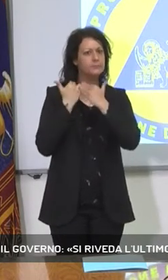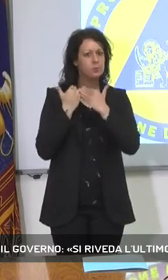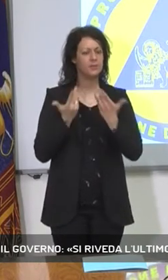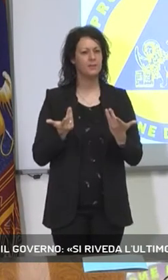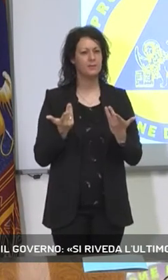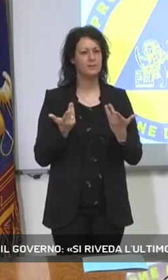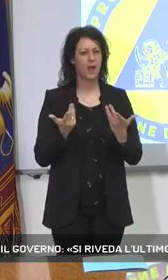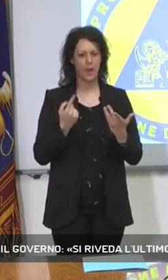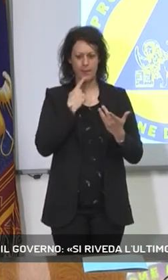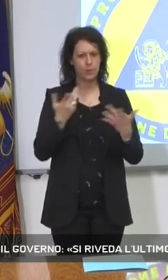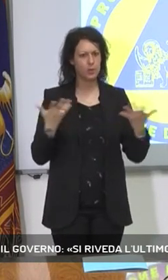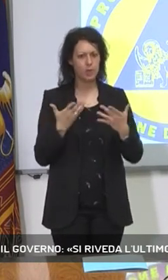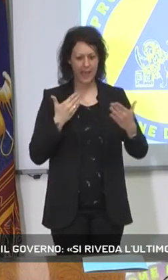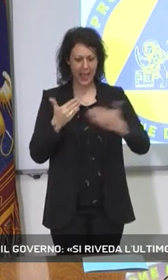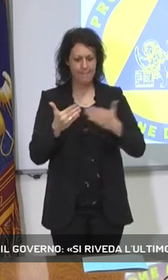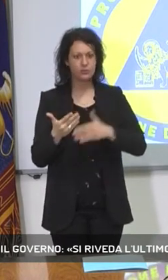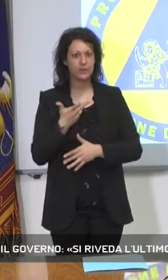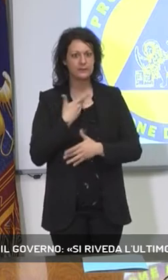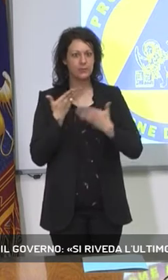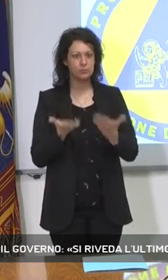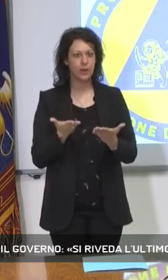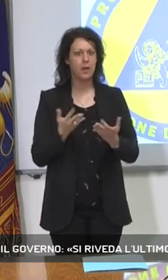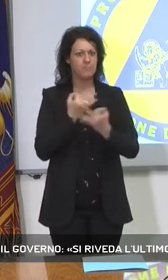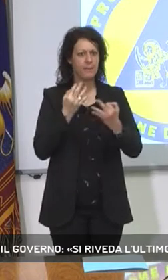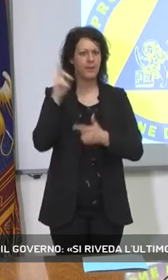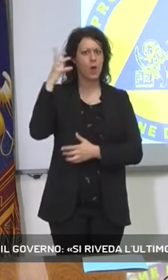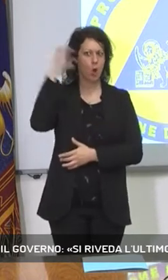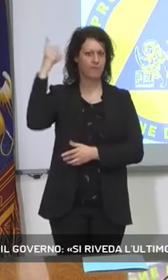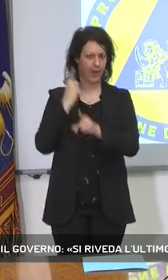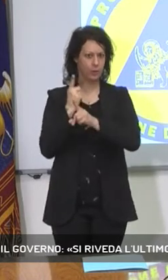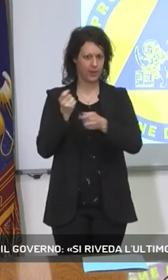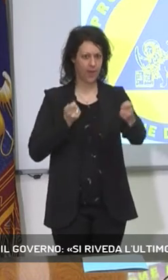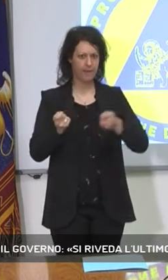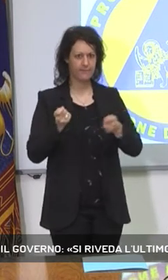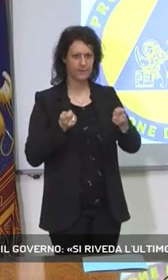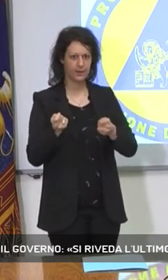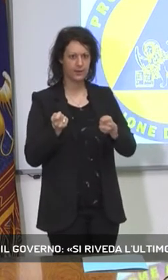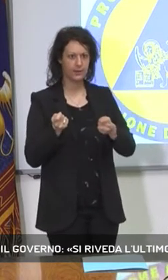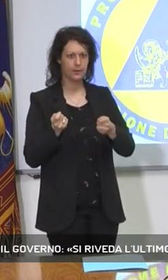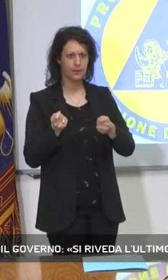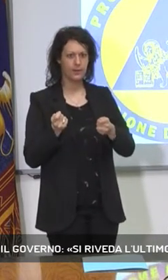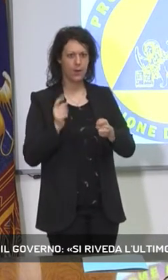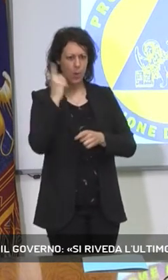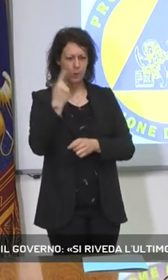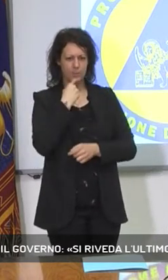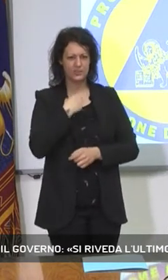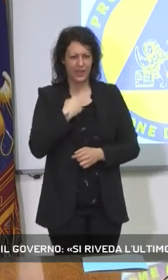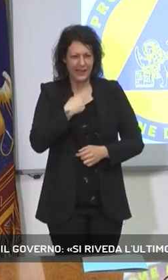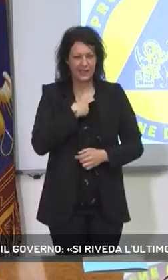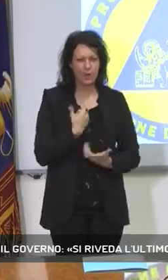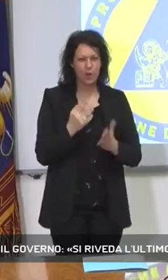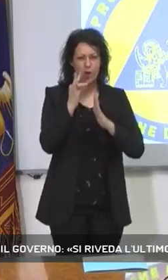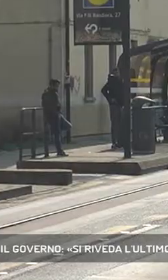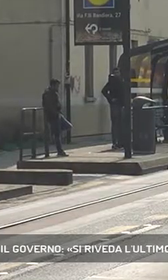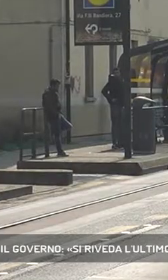ragionamento c'è un'emergenza il governo si faccia regista in tutta questa partita e poi qualcuno mi sa dire che sconfino ma sconfina